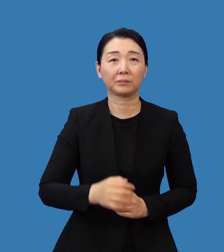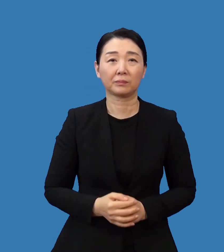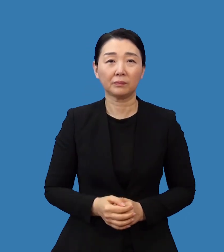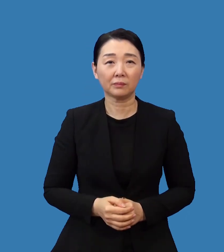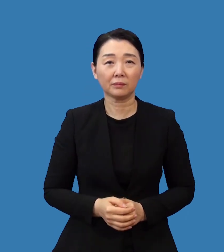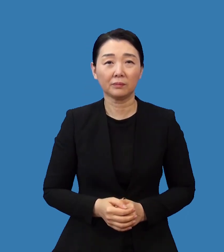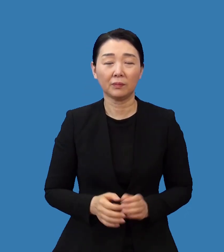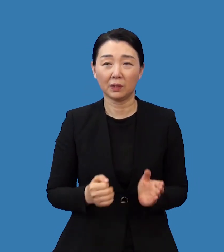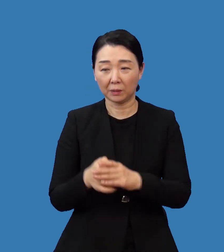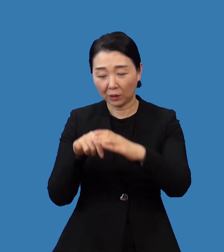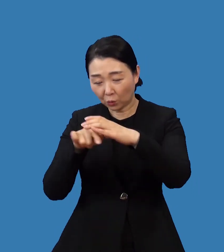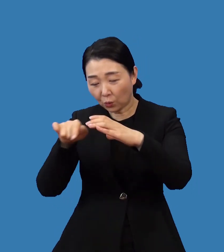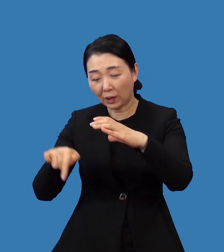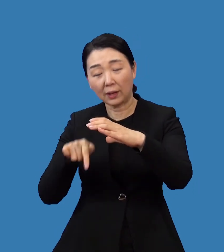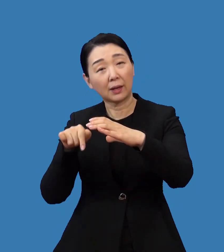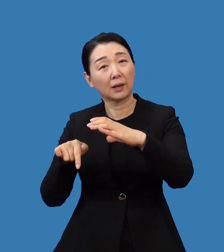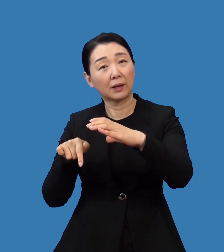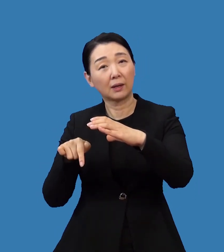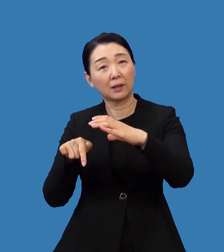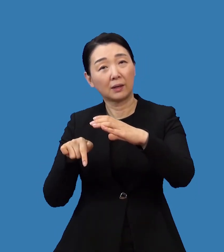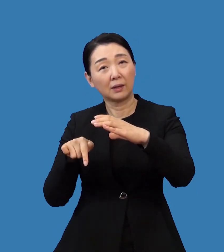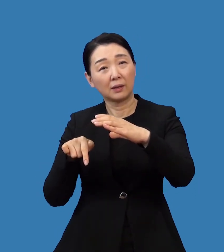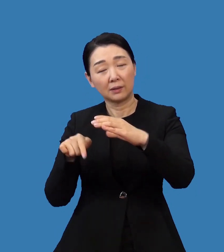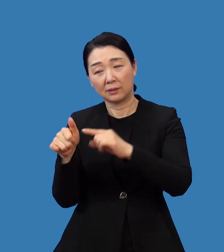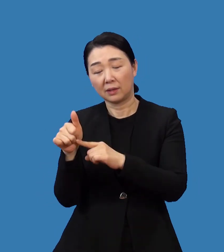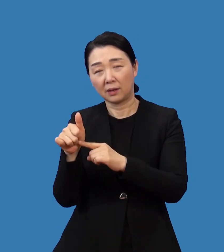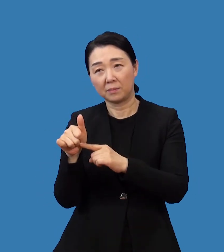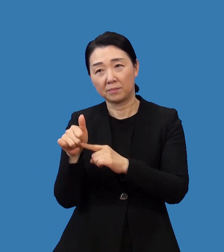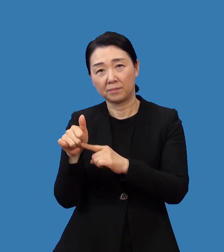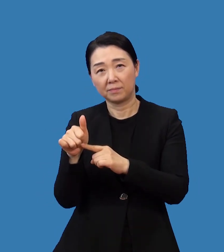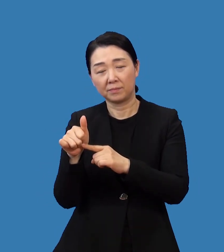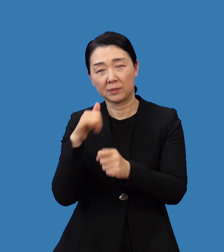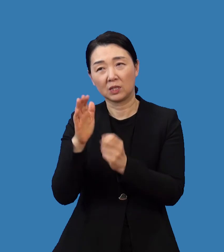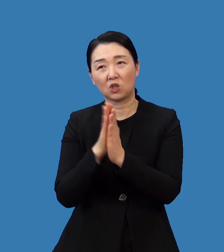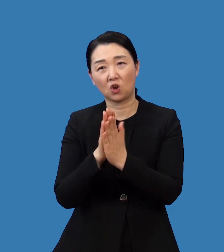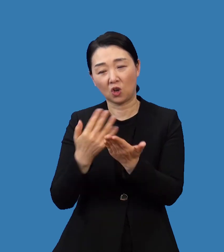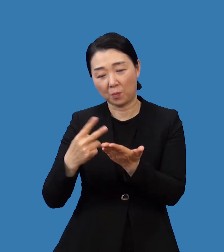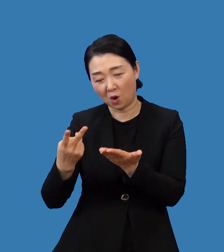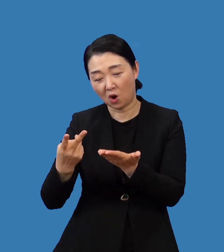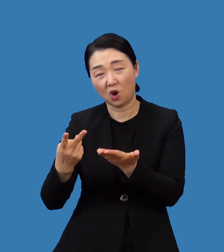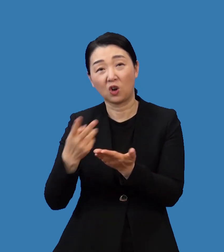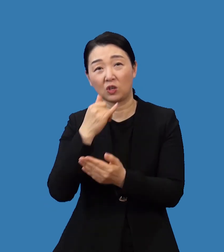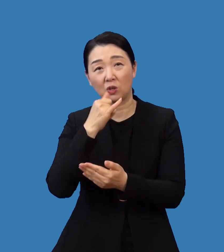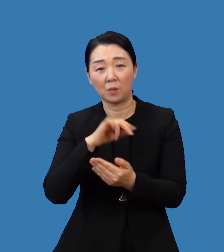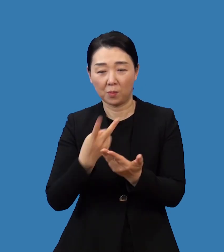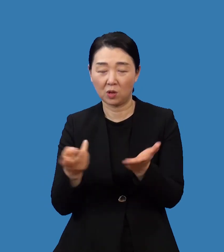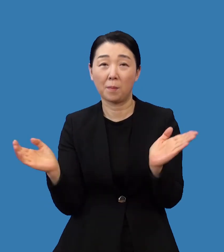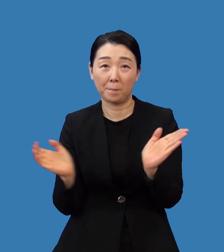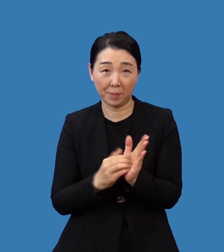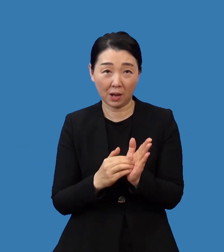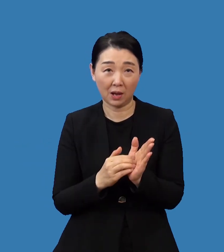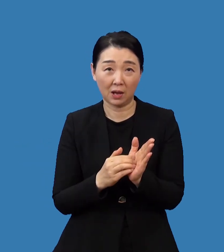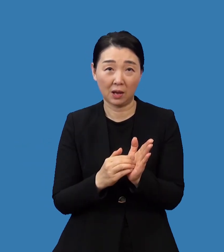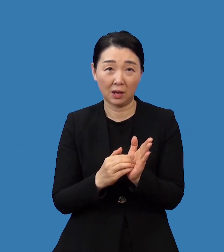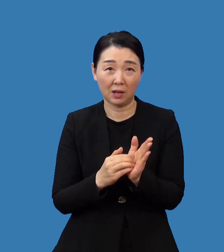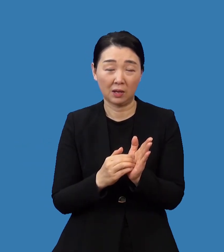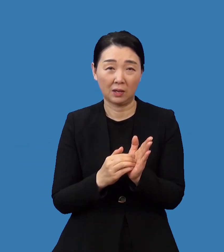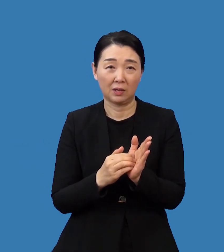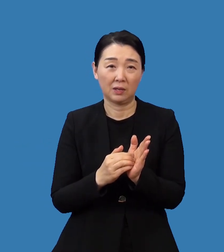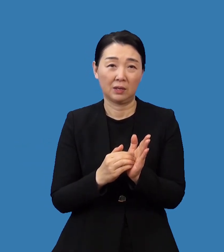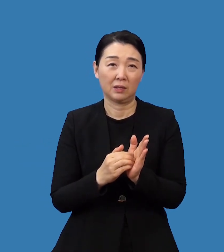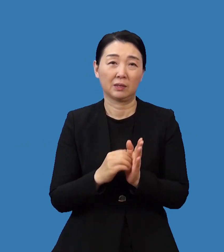그래서 이 동굴 속에서 그가 번역을 시도해요. 드디어 번역을 다 합니다. 탄생한